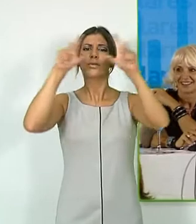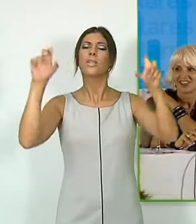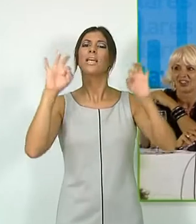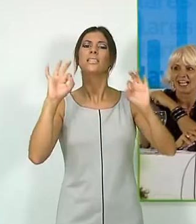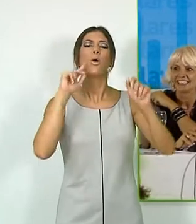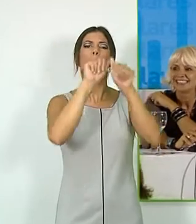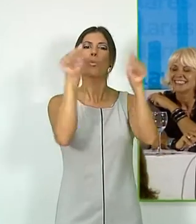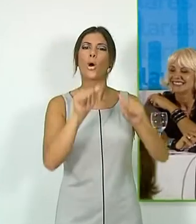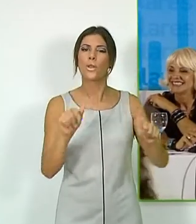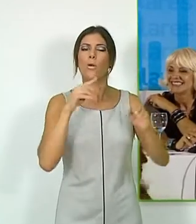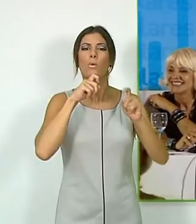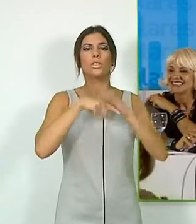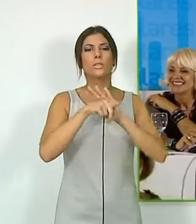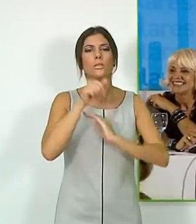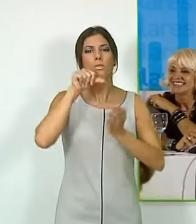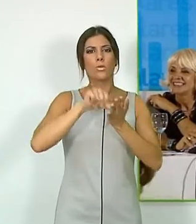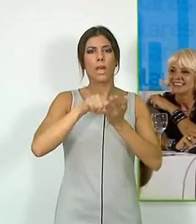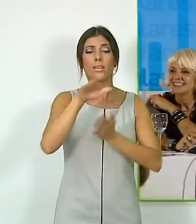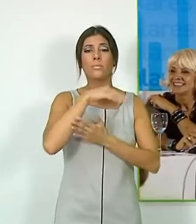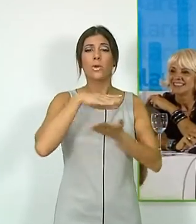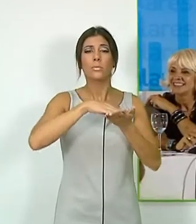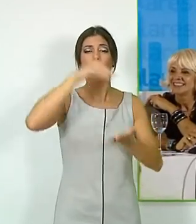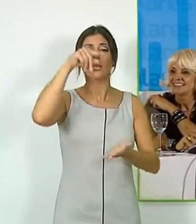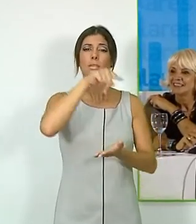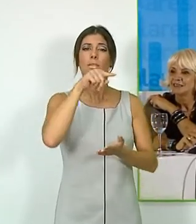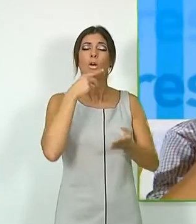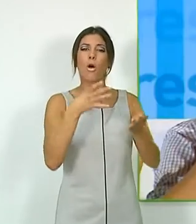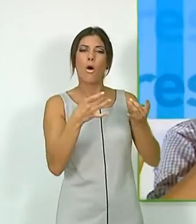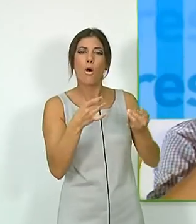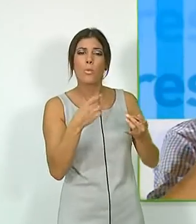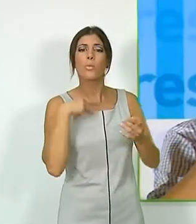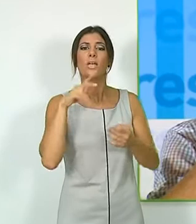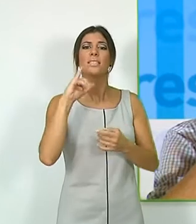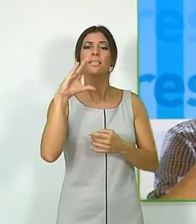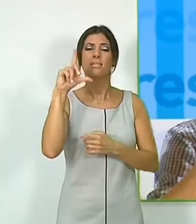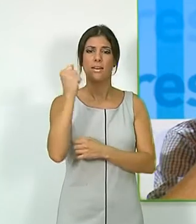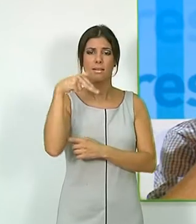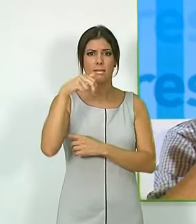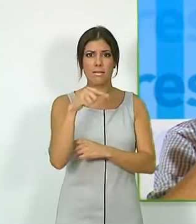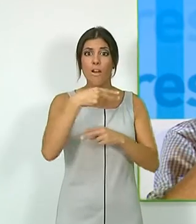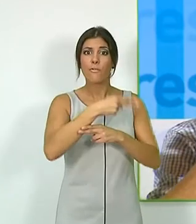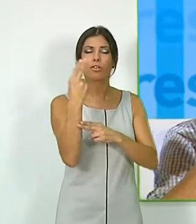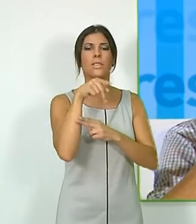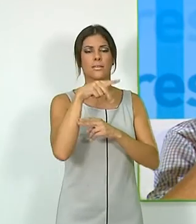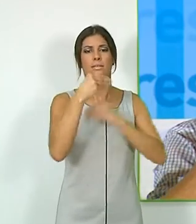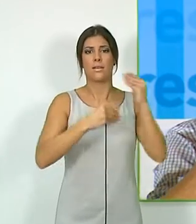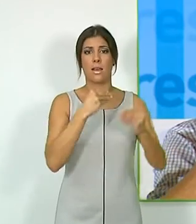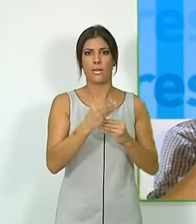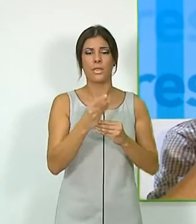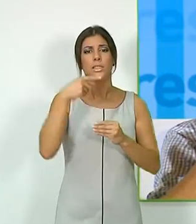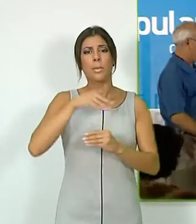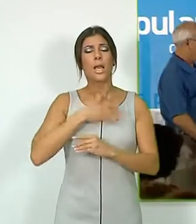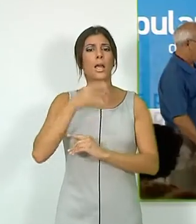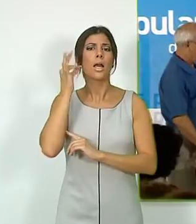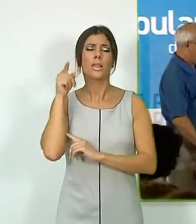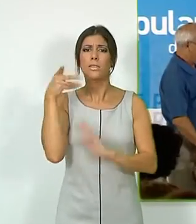de Gestión de Ciudad, que ha tenido lugar en los salones de Pico de Oro en el municipio de Chiclana de la Frontera. La alcaldesa de Cádiz ha hecho hincapié en